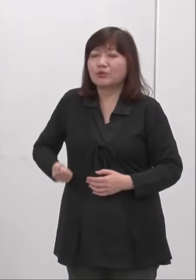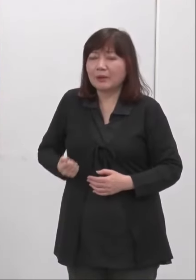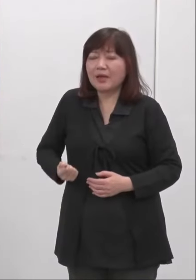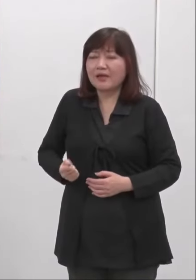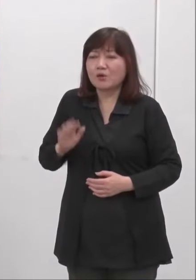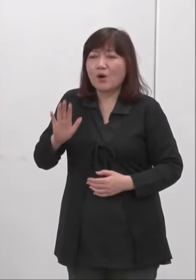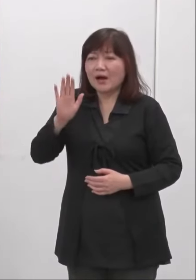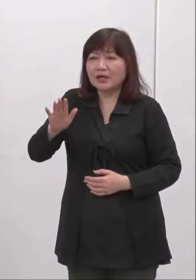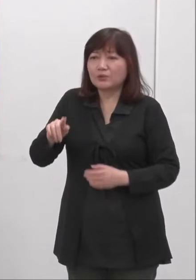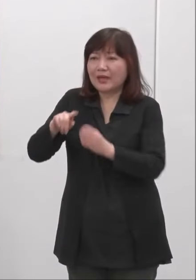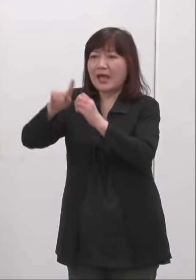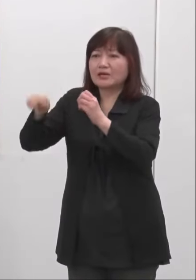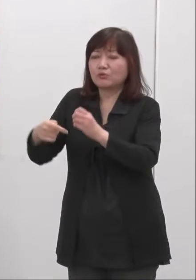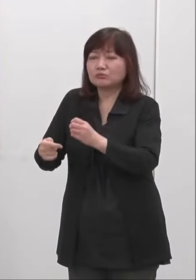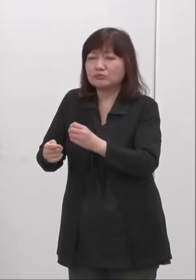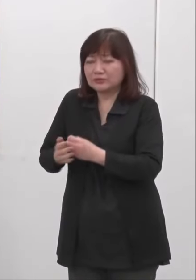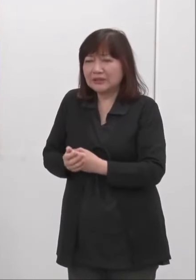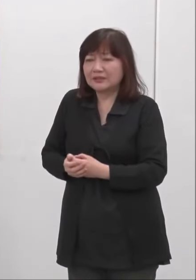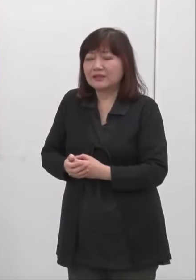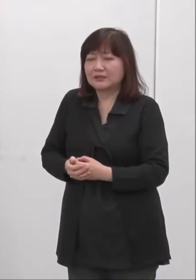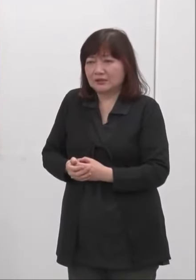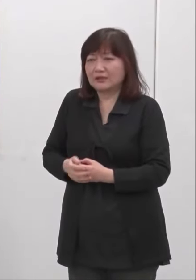に確認してもらっといていいですか。はい、